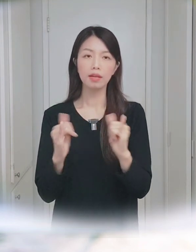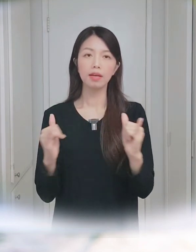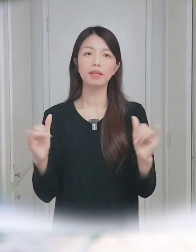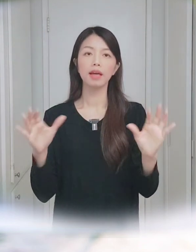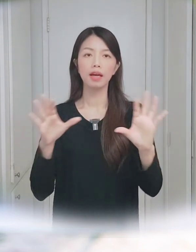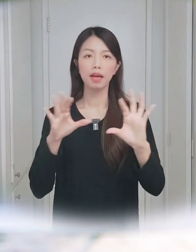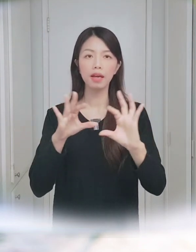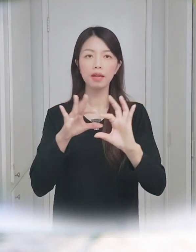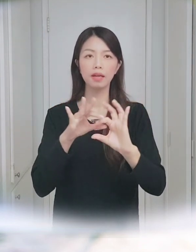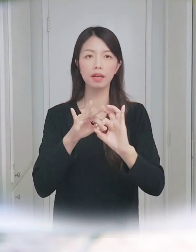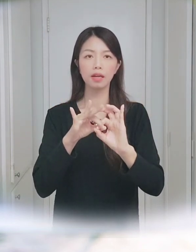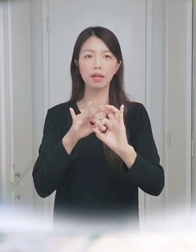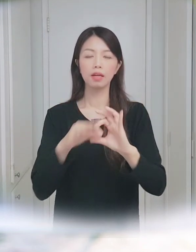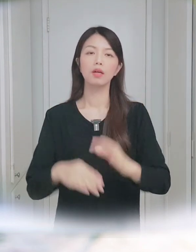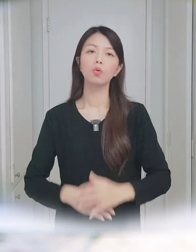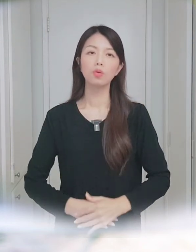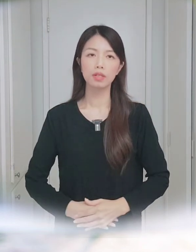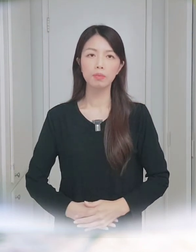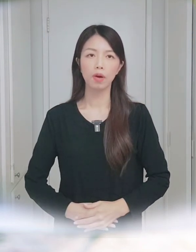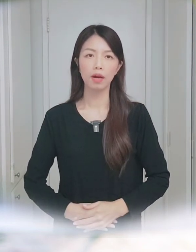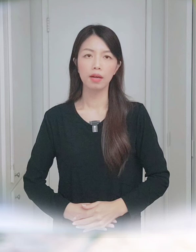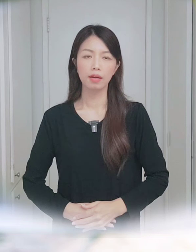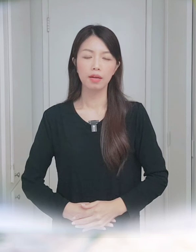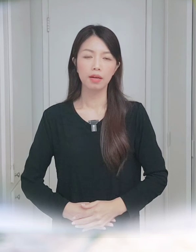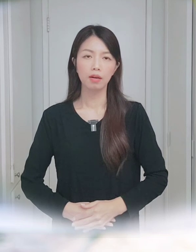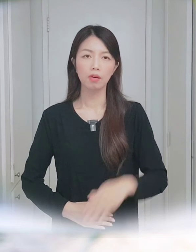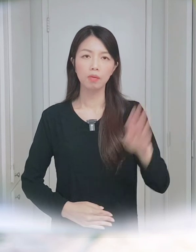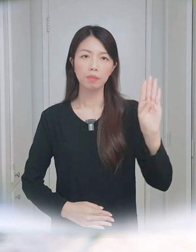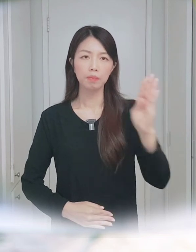병든 자의 고침과